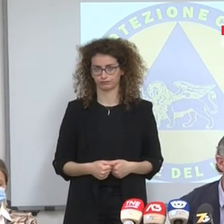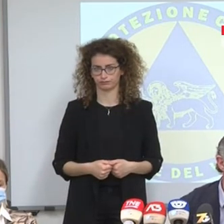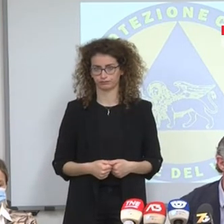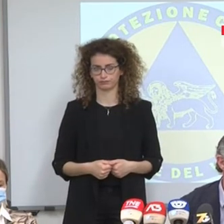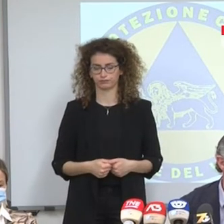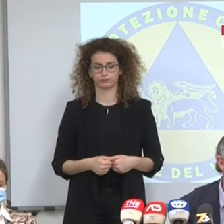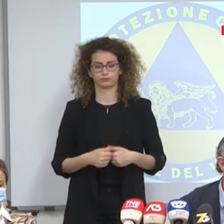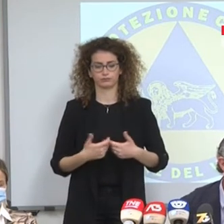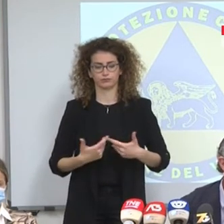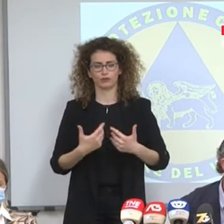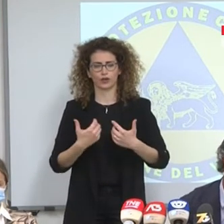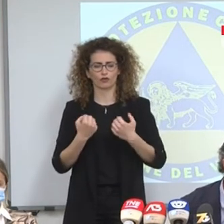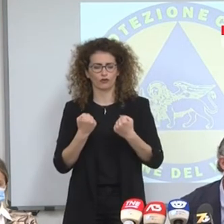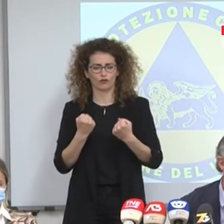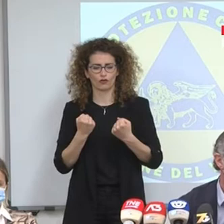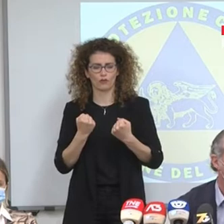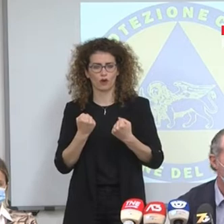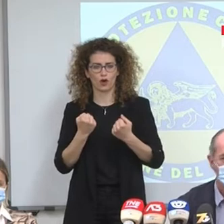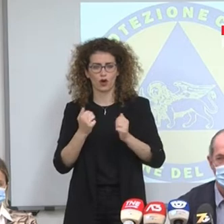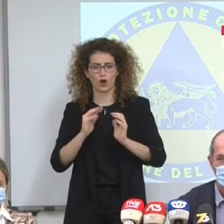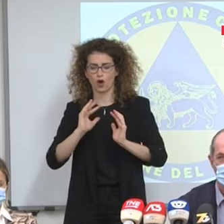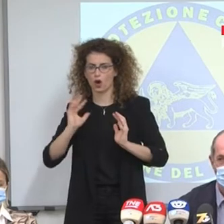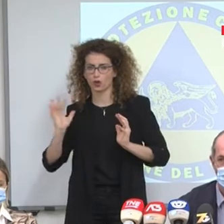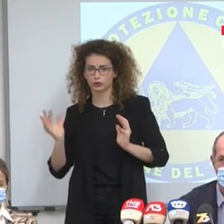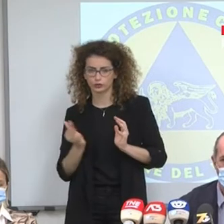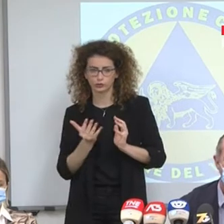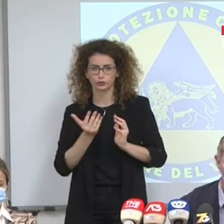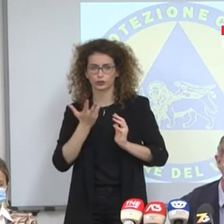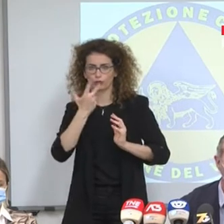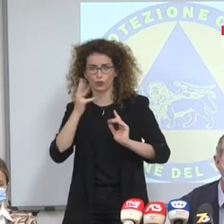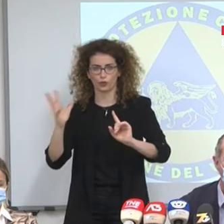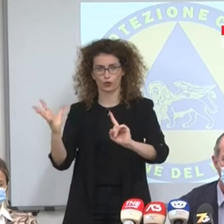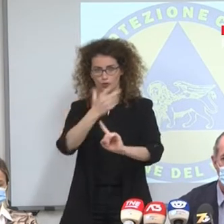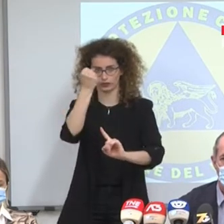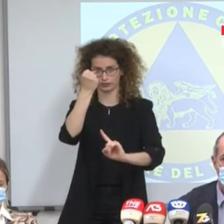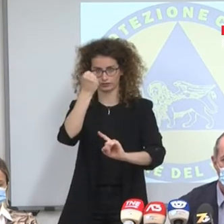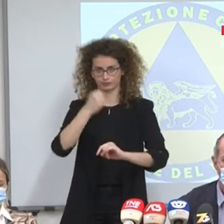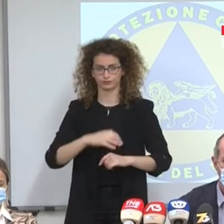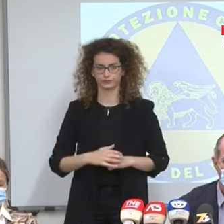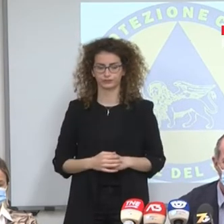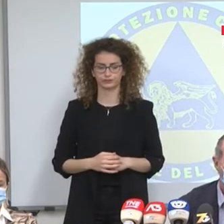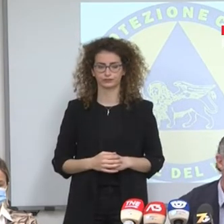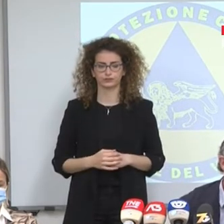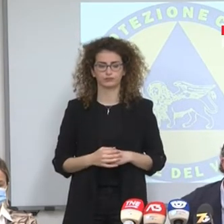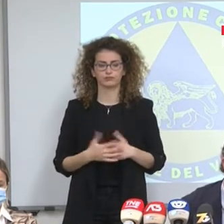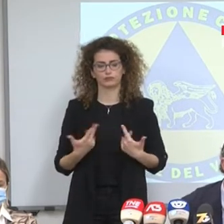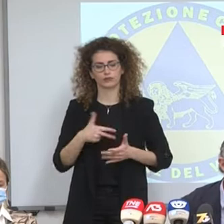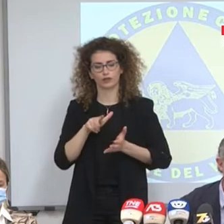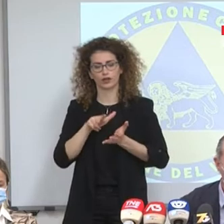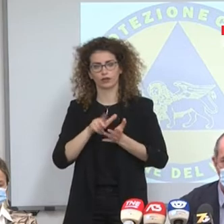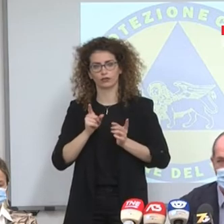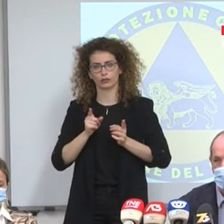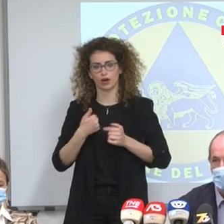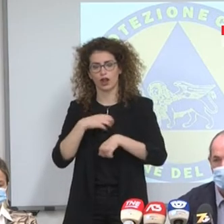tutte, diciamo, le forze sono dispiegate per far sì di raggiungere l'obiettivo. E confermo che